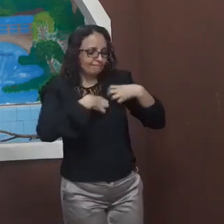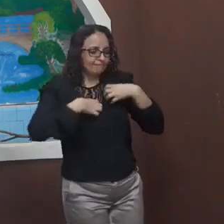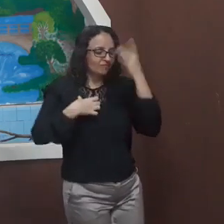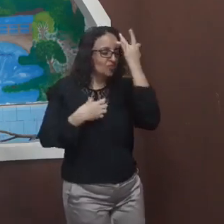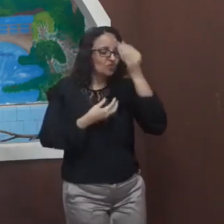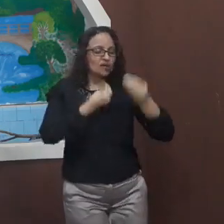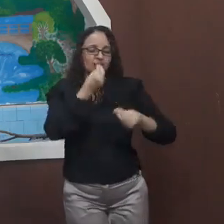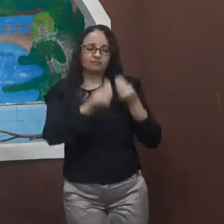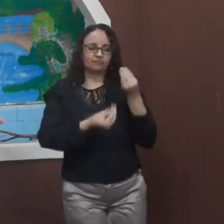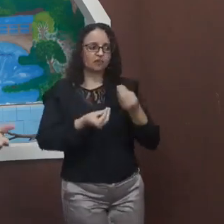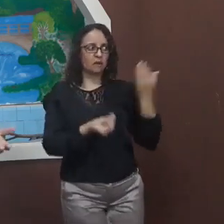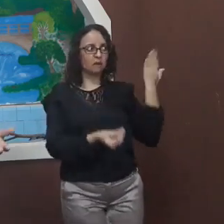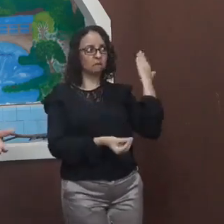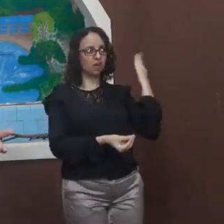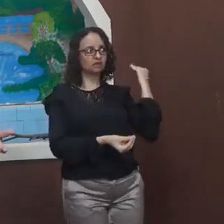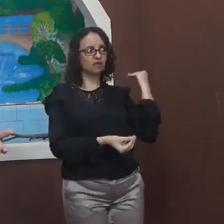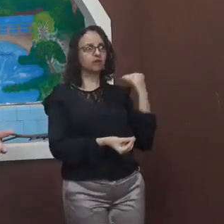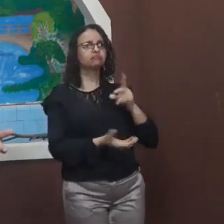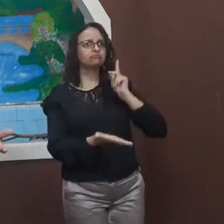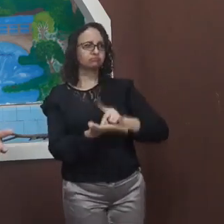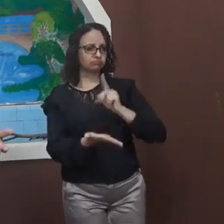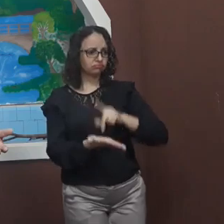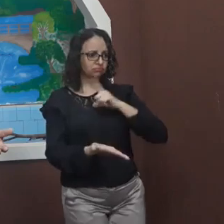Antes da modernidade havia uma certeza